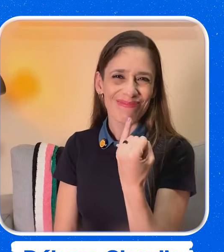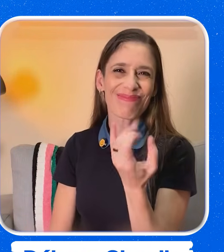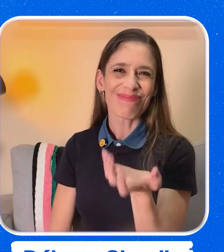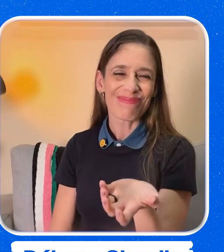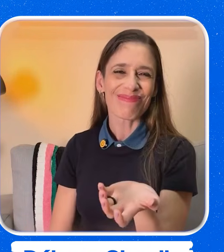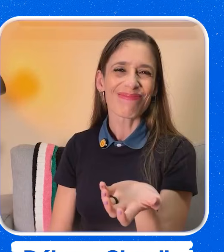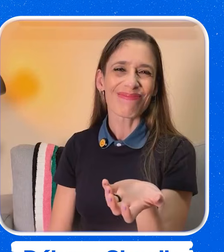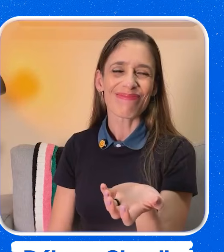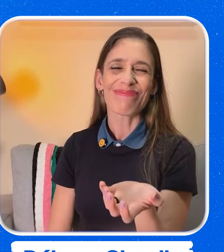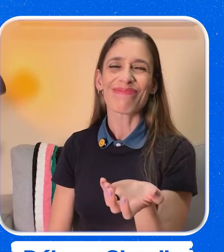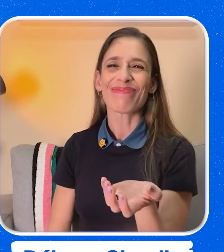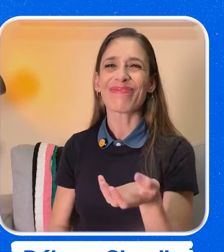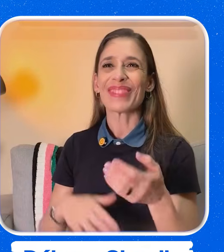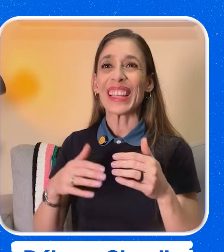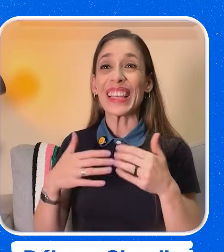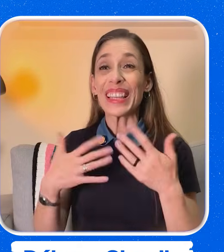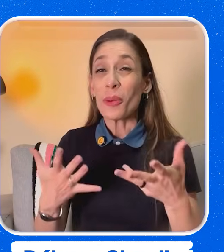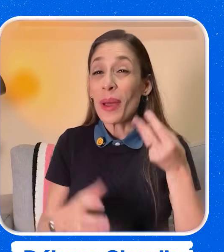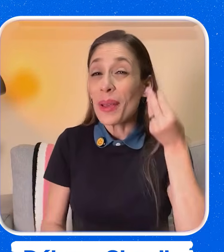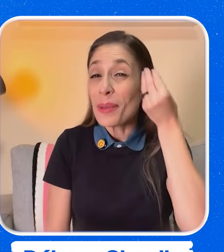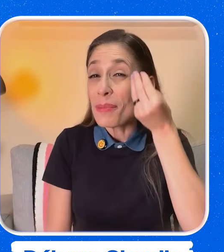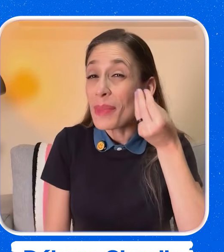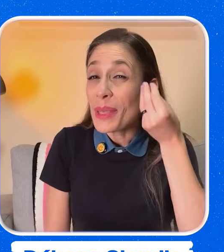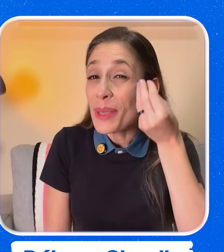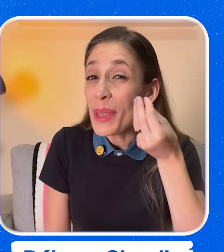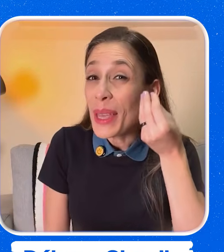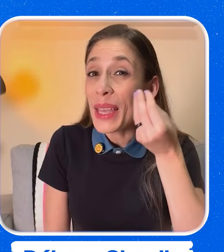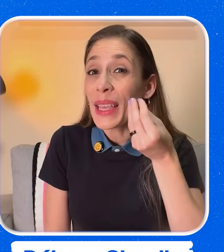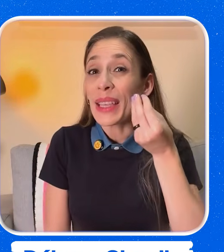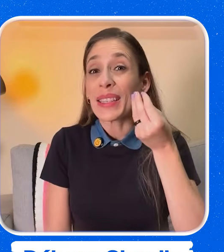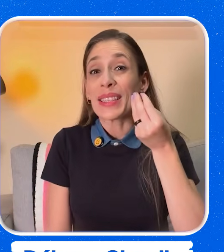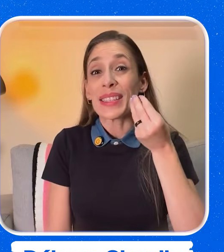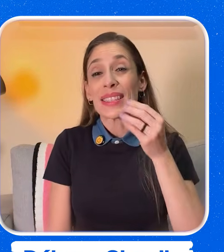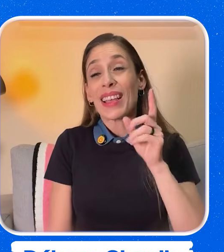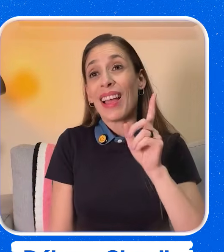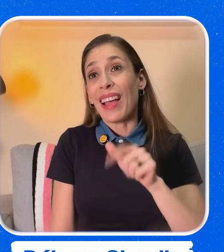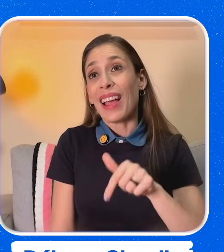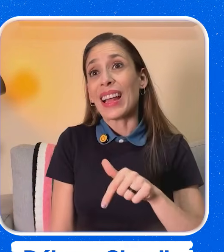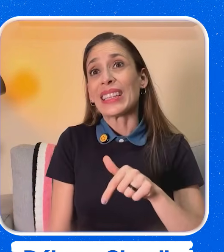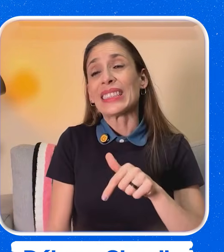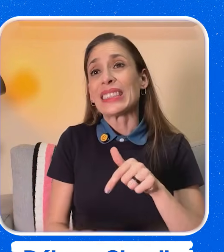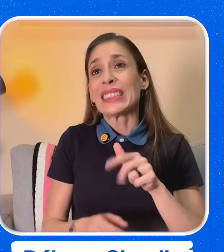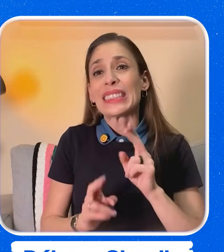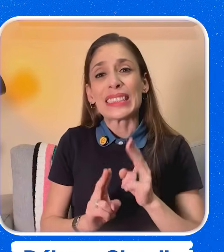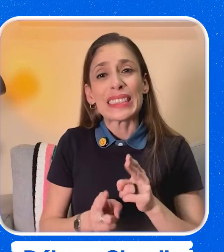Então, as experiências que eu tive foram essas, né? Sempre de